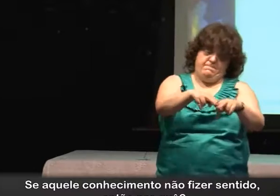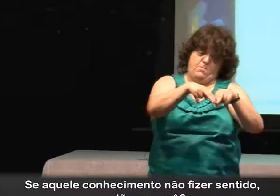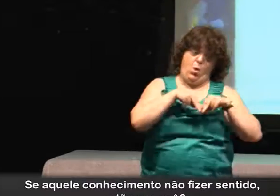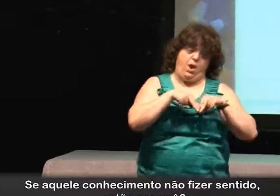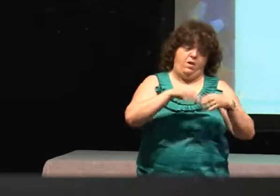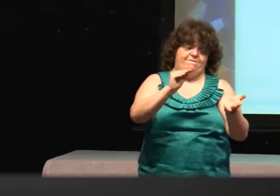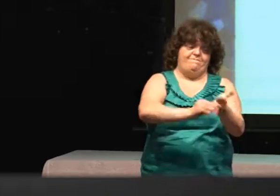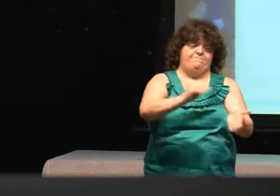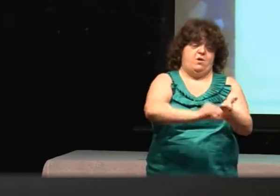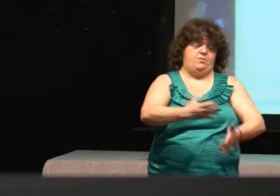Né?